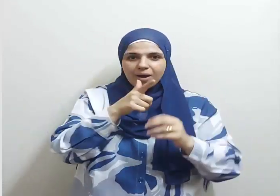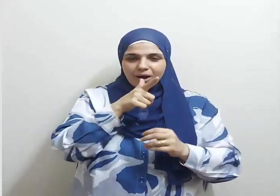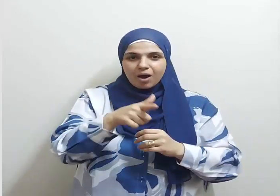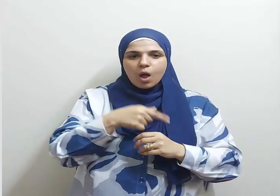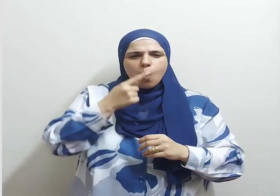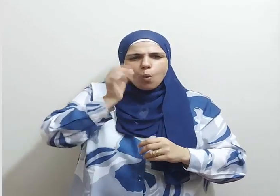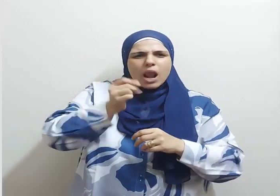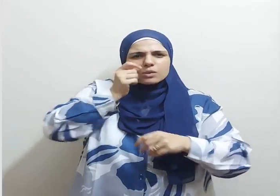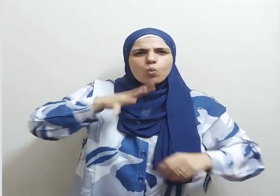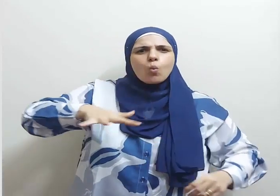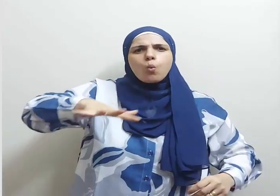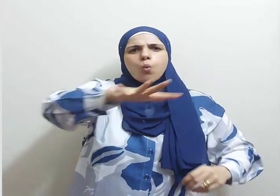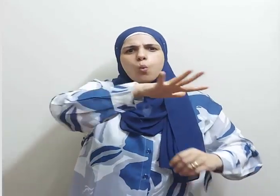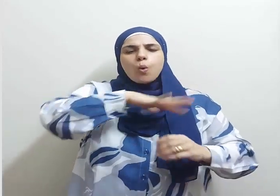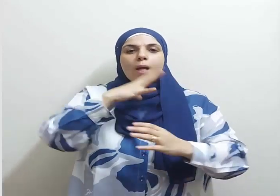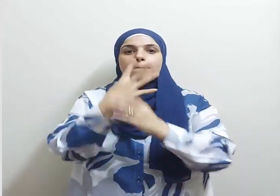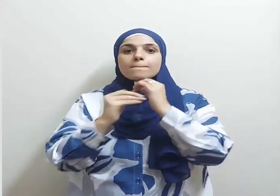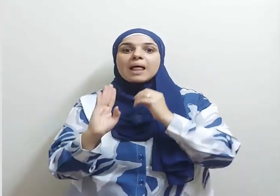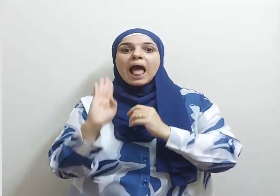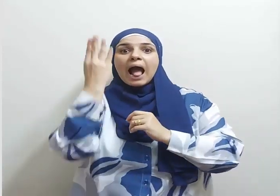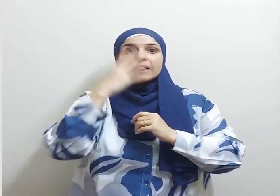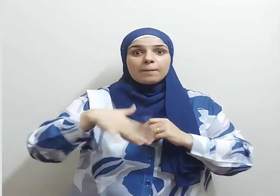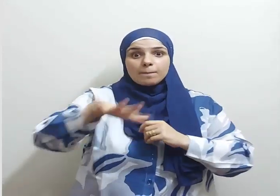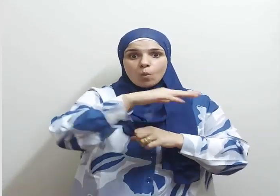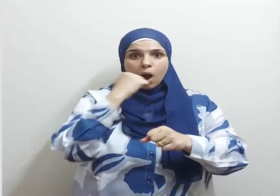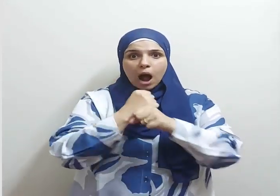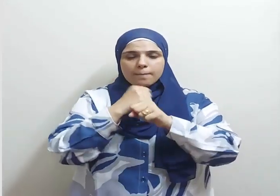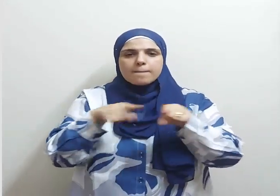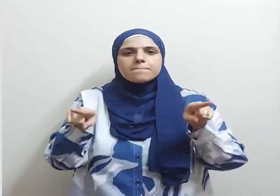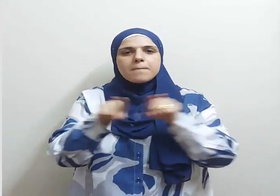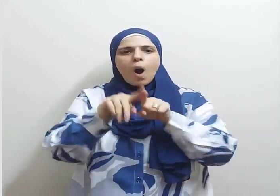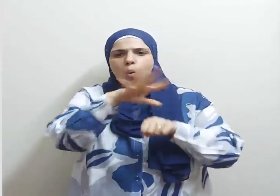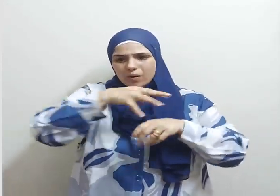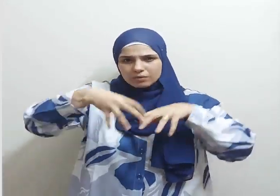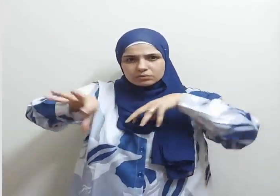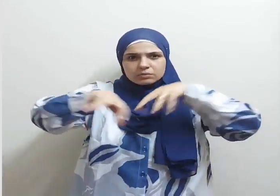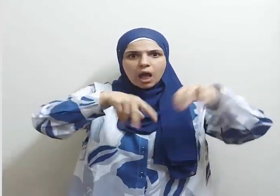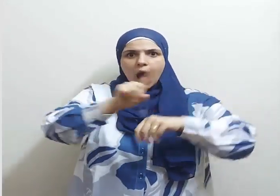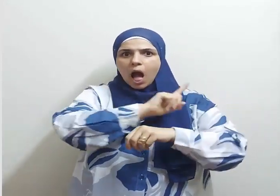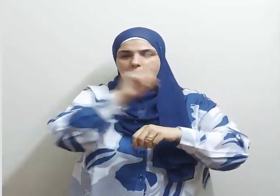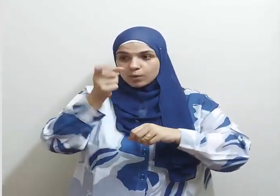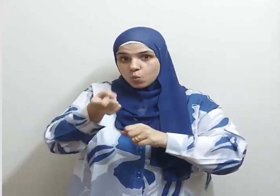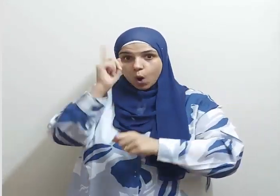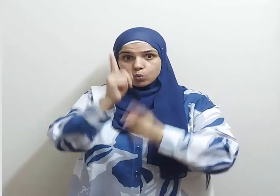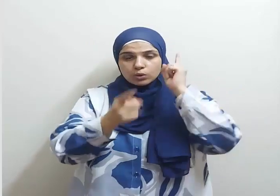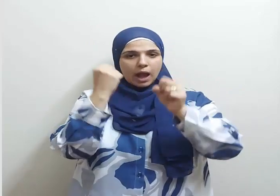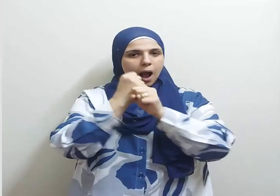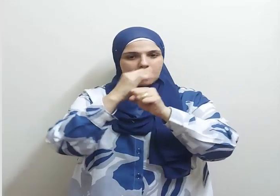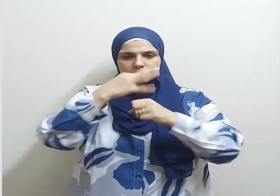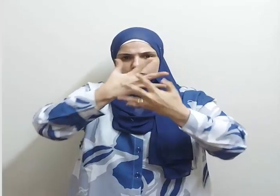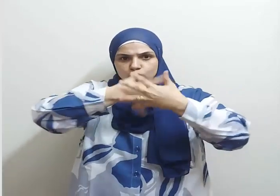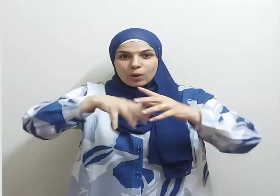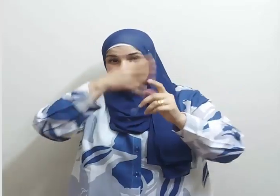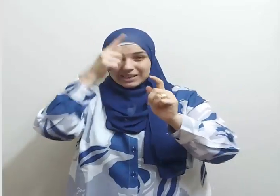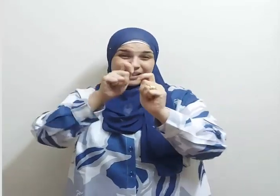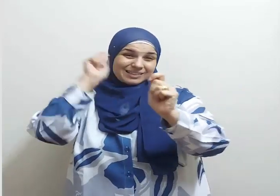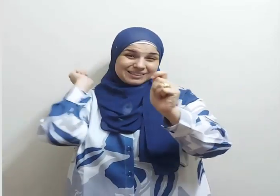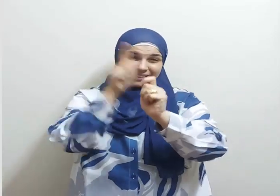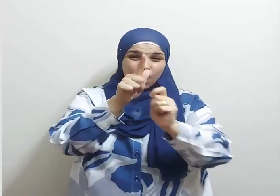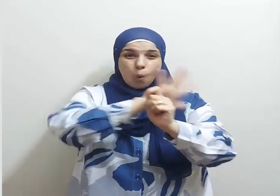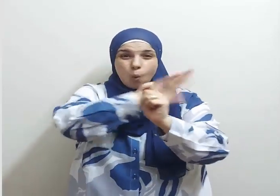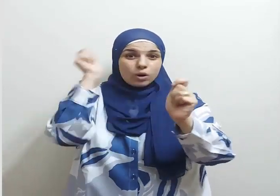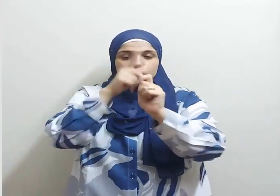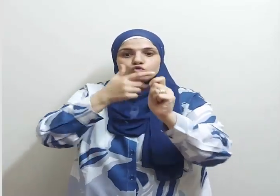كونوا جميعا يا بني اذا اعترى خطب ولا تتفرقوا احادا تابى الرماح اذا اجتمعن